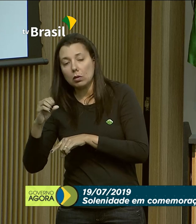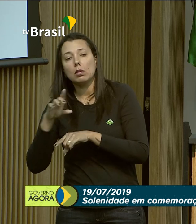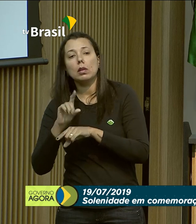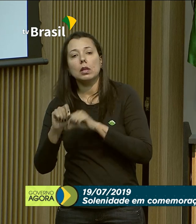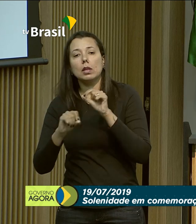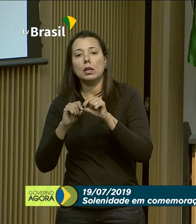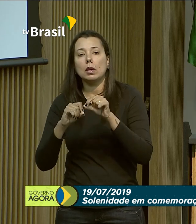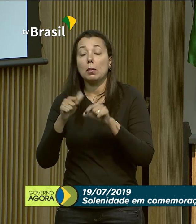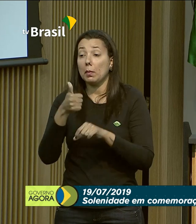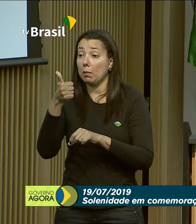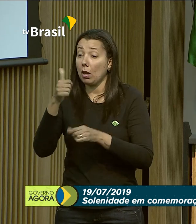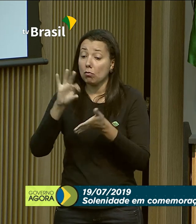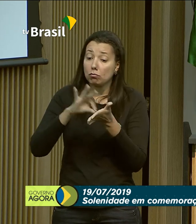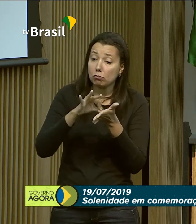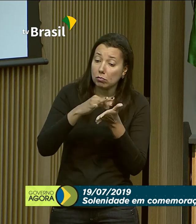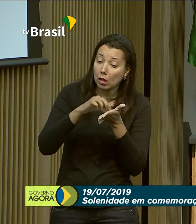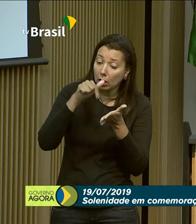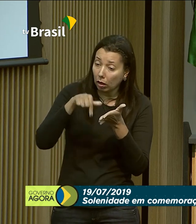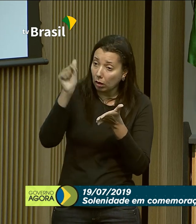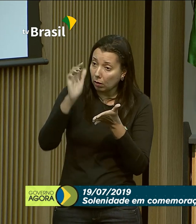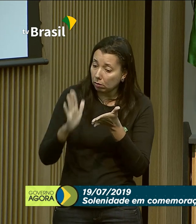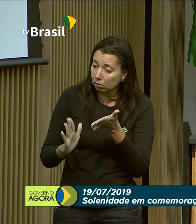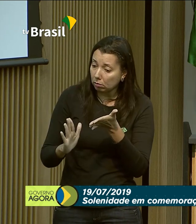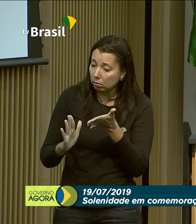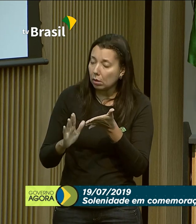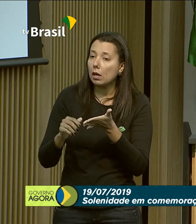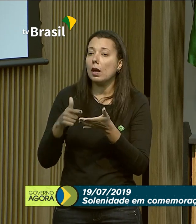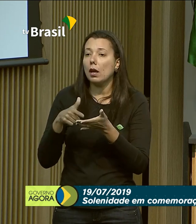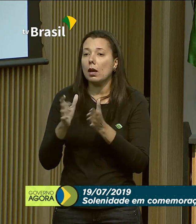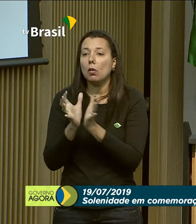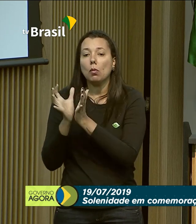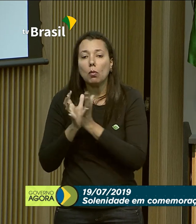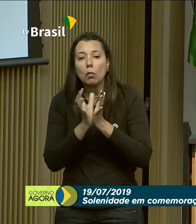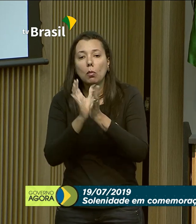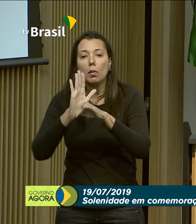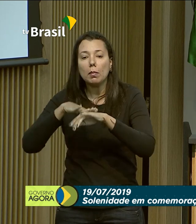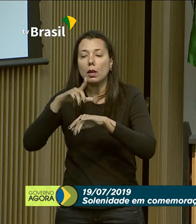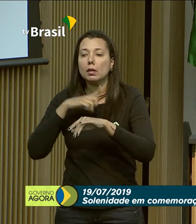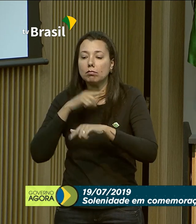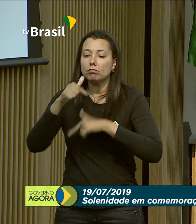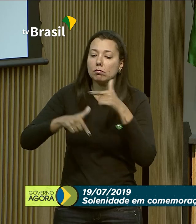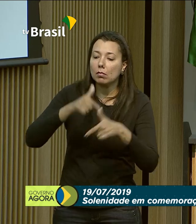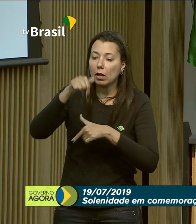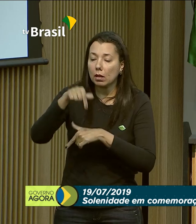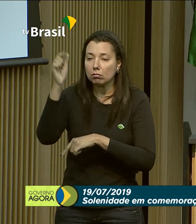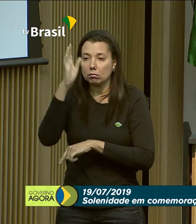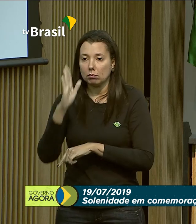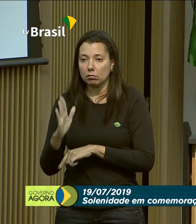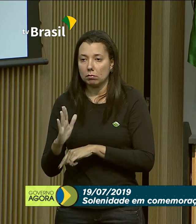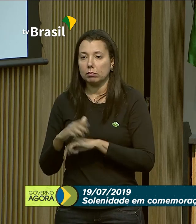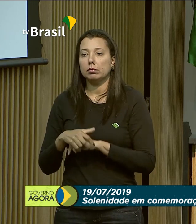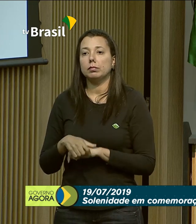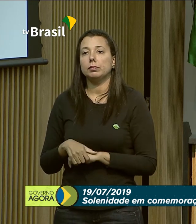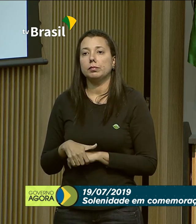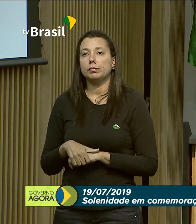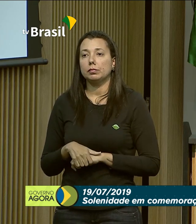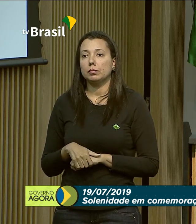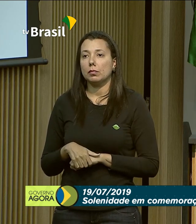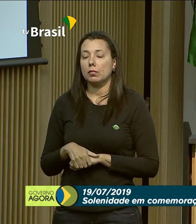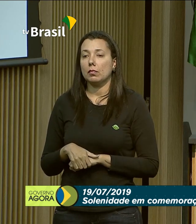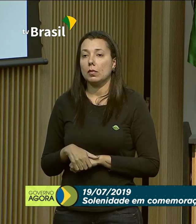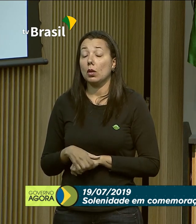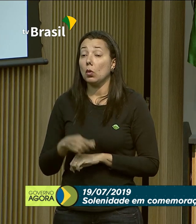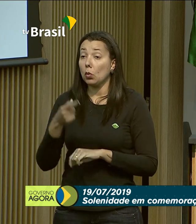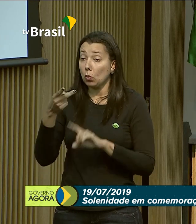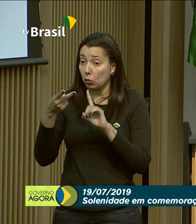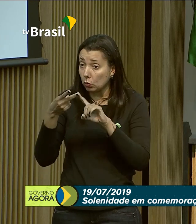time registrado como clube de futebol no Brasil e é o clube há mais tempo em atividade no país. O